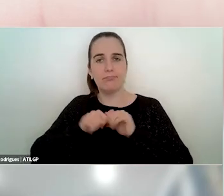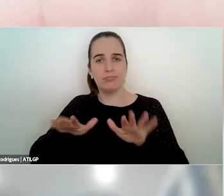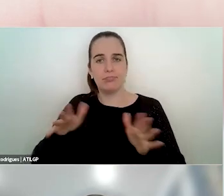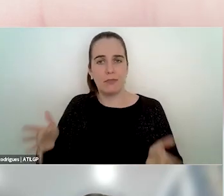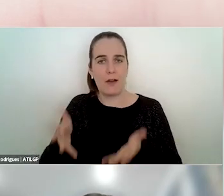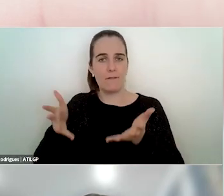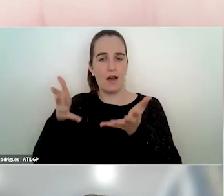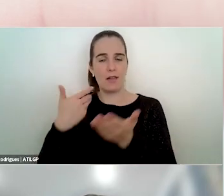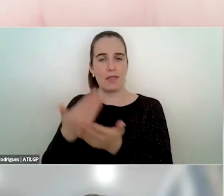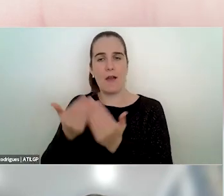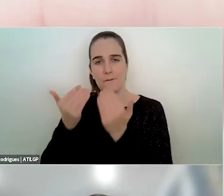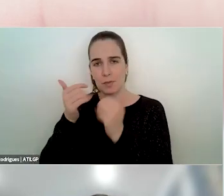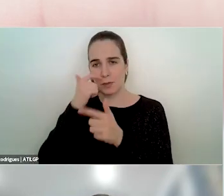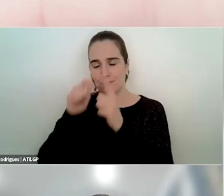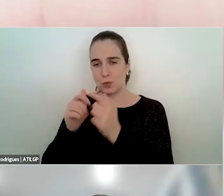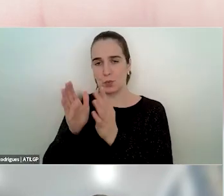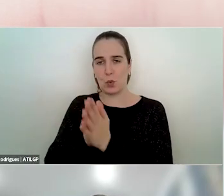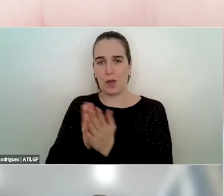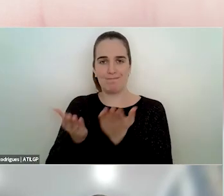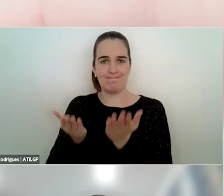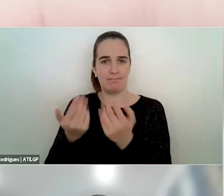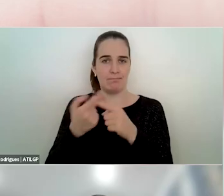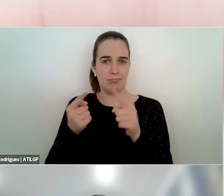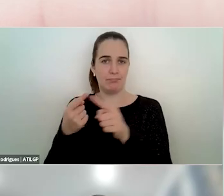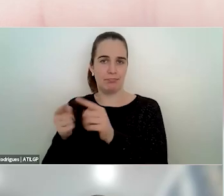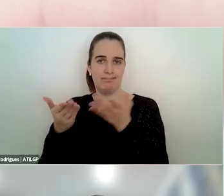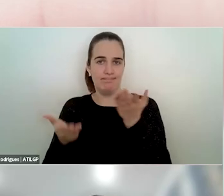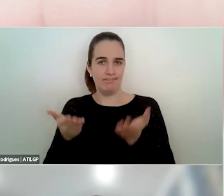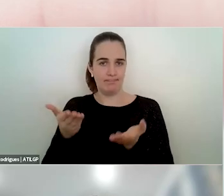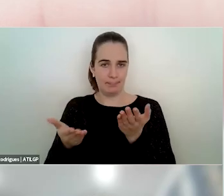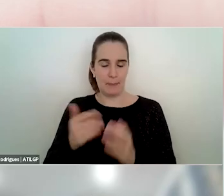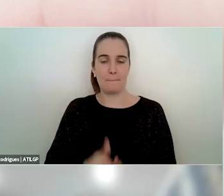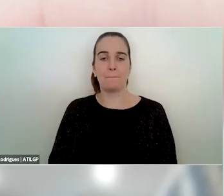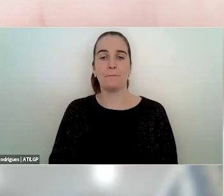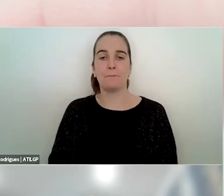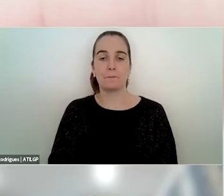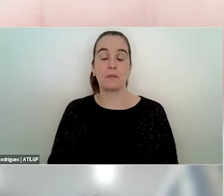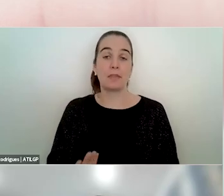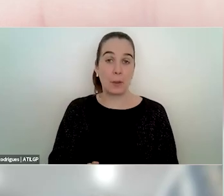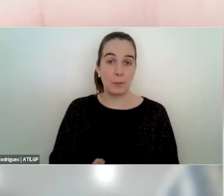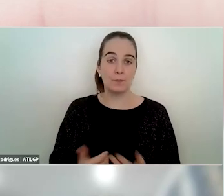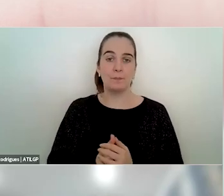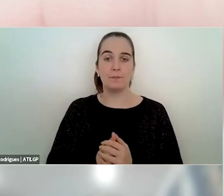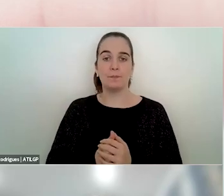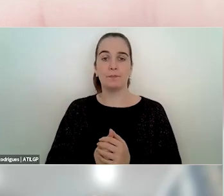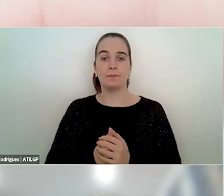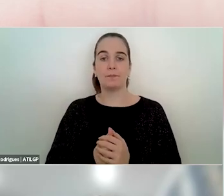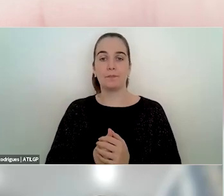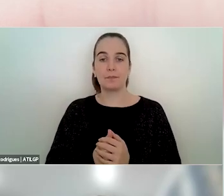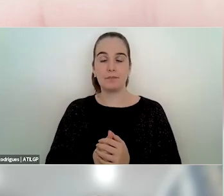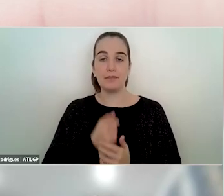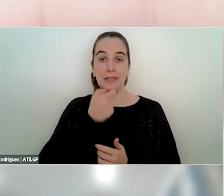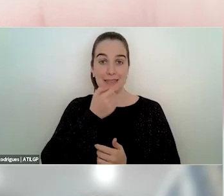documentos e dados aos cidadãos, e que, portanto, quando nós nos referimos